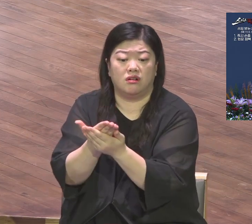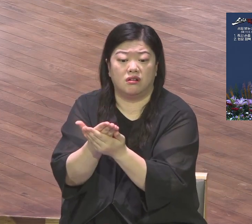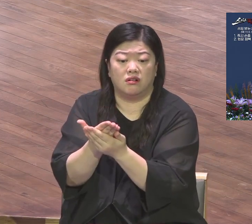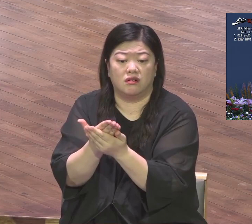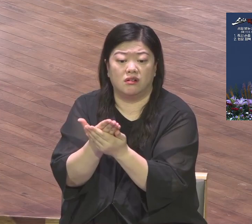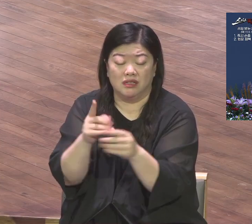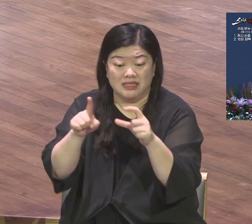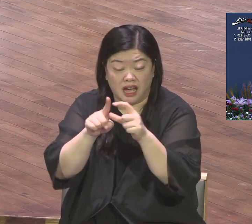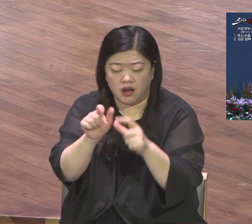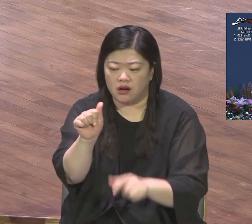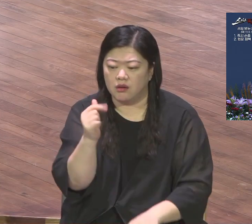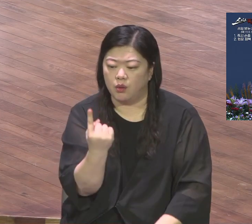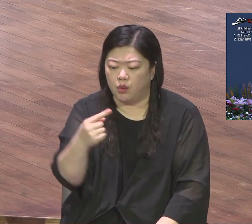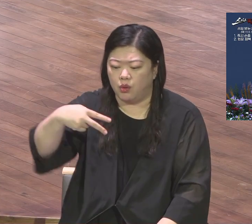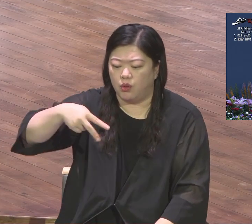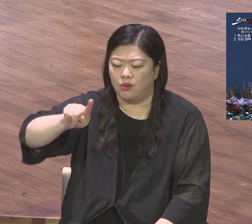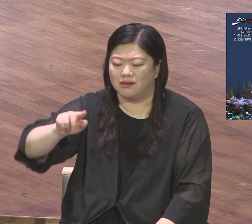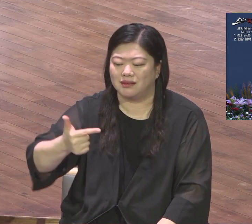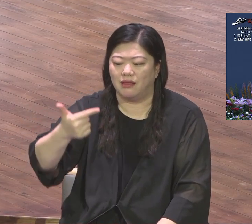지금 구원해 주세요.